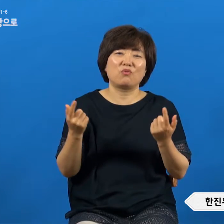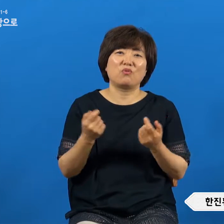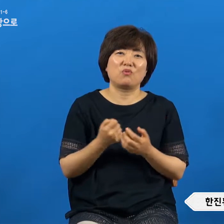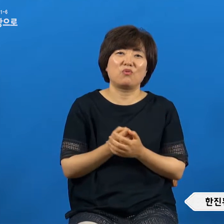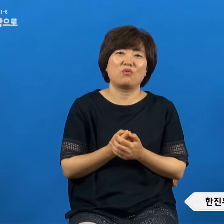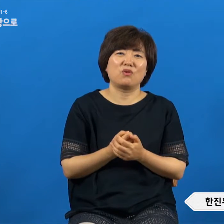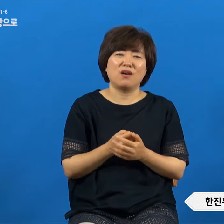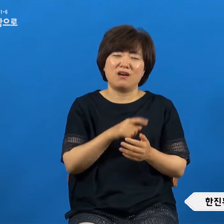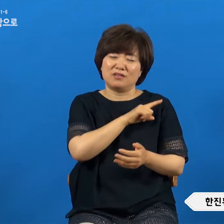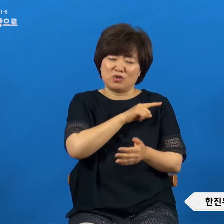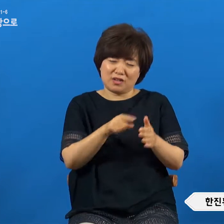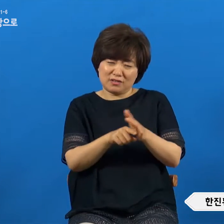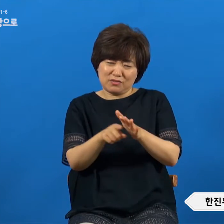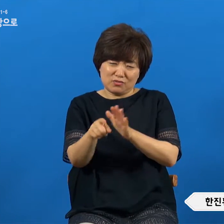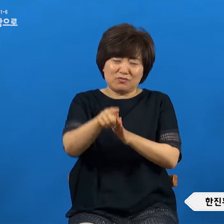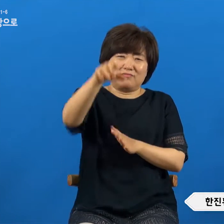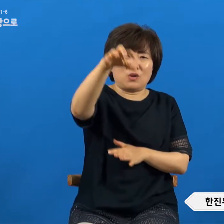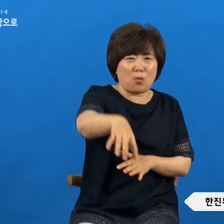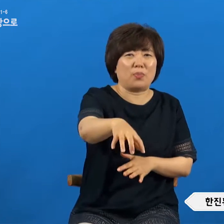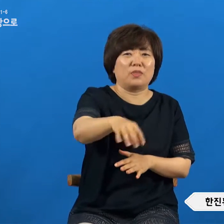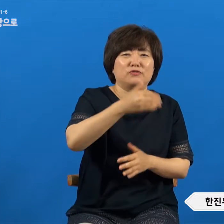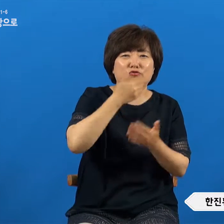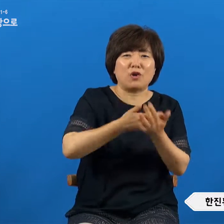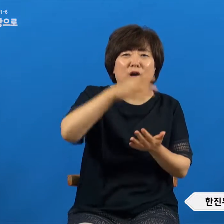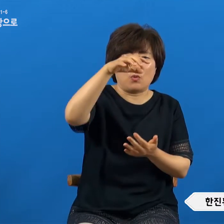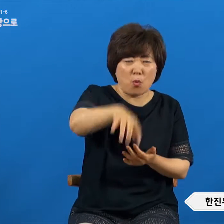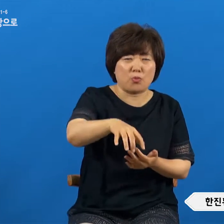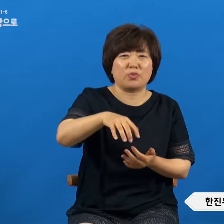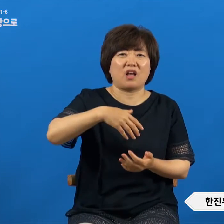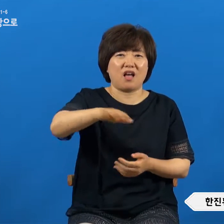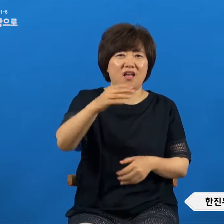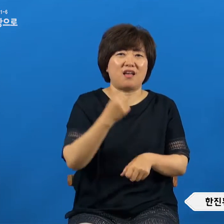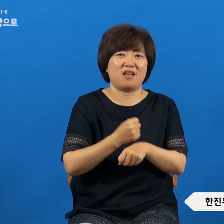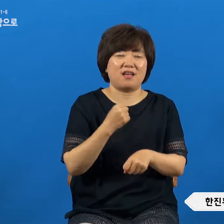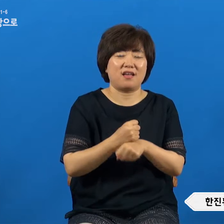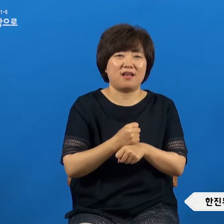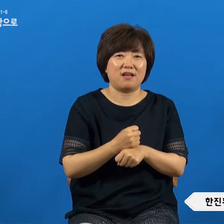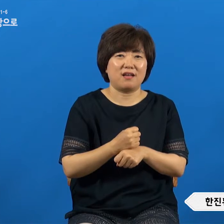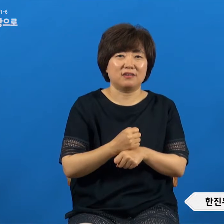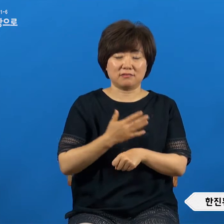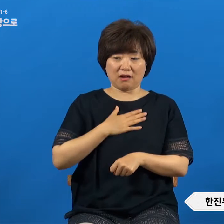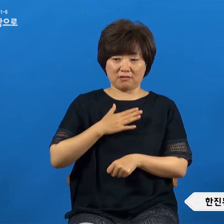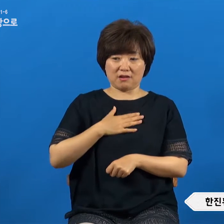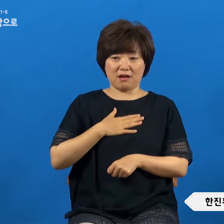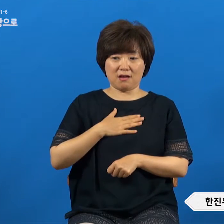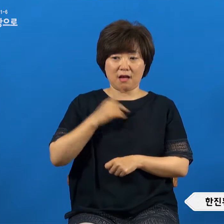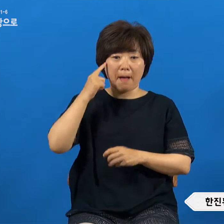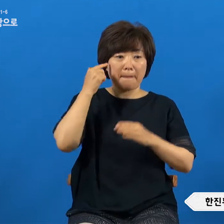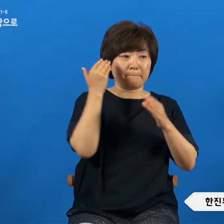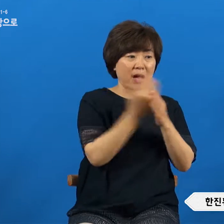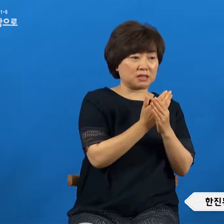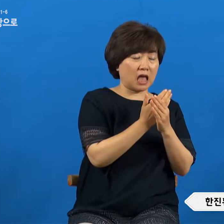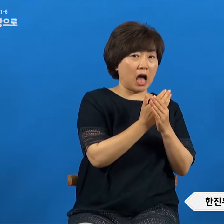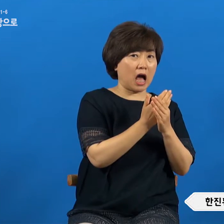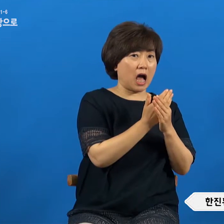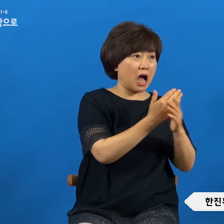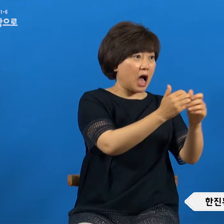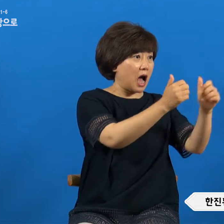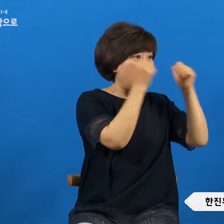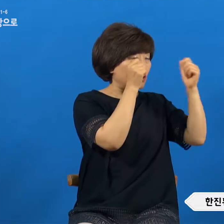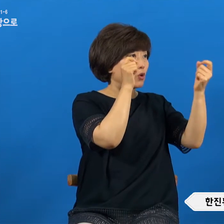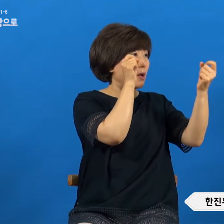한마디로 말하면 최전방으로 가라는 말입니다. 자기가 그랬습니다. 박사학위